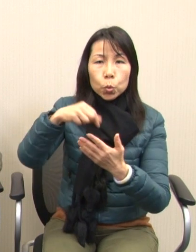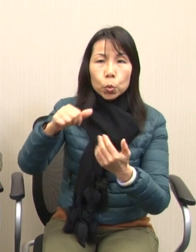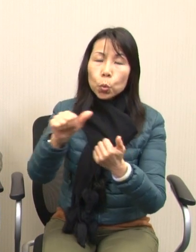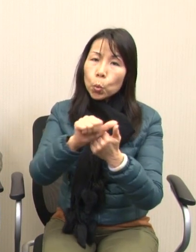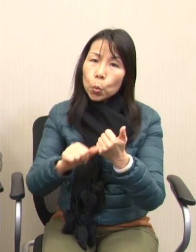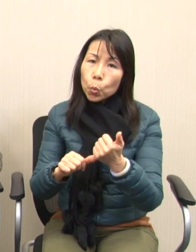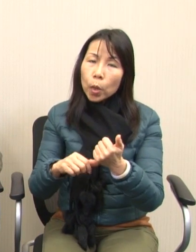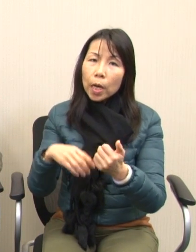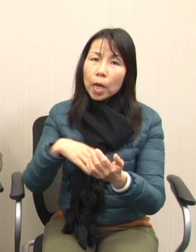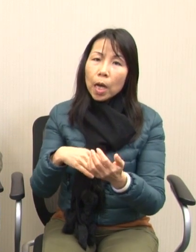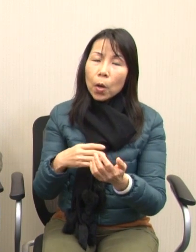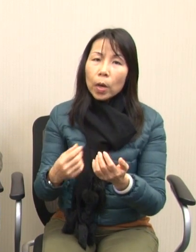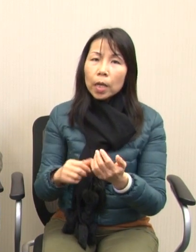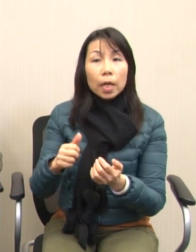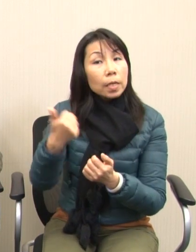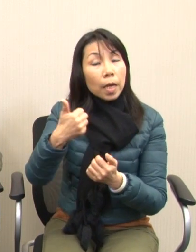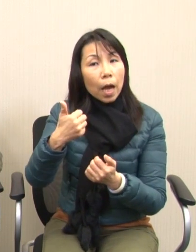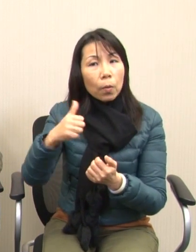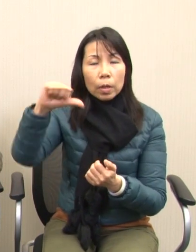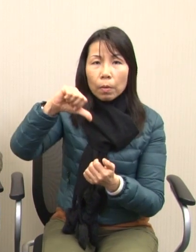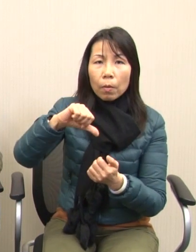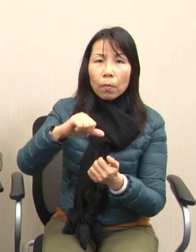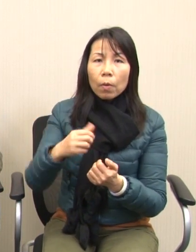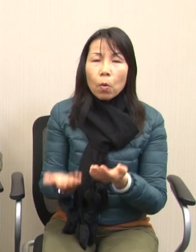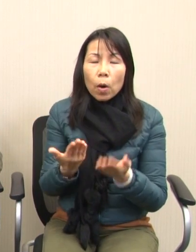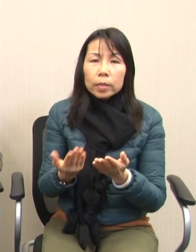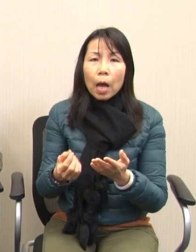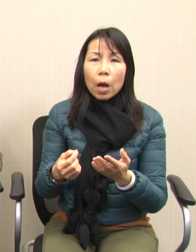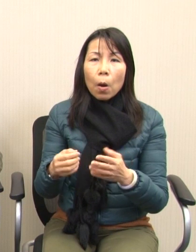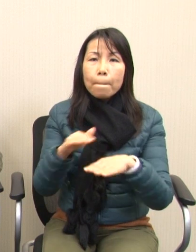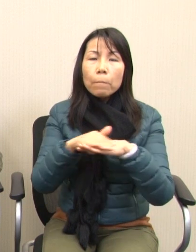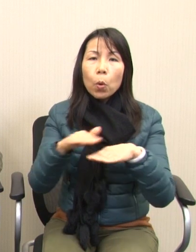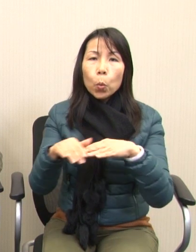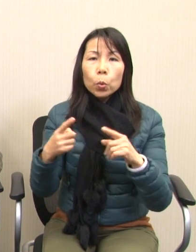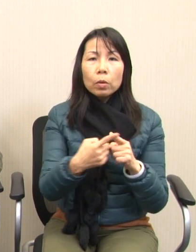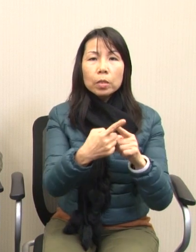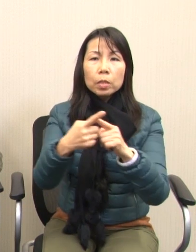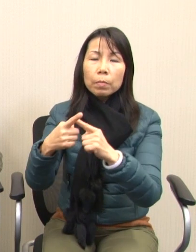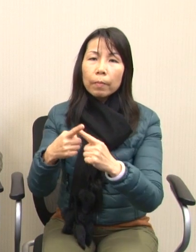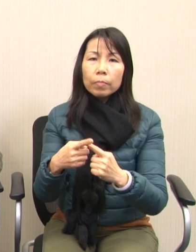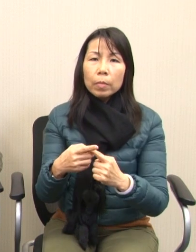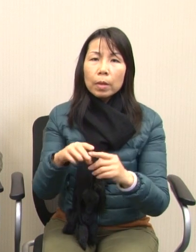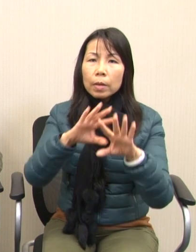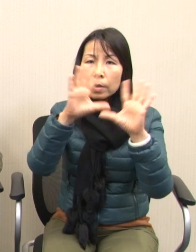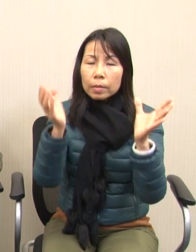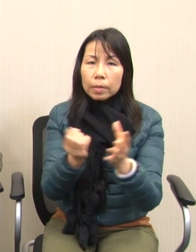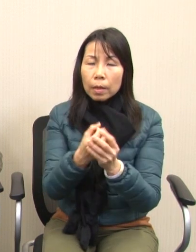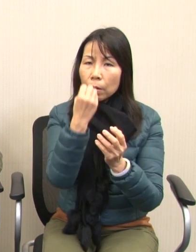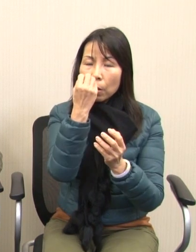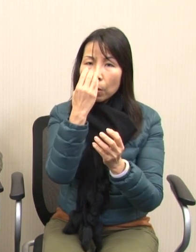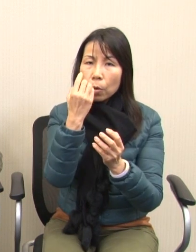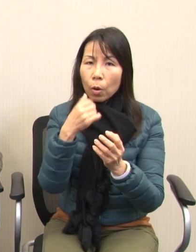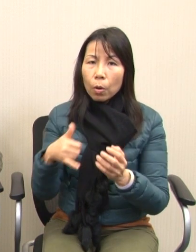過某一些選委但輸了啊，第一個普通市民都好。我想整個香港去到3月26日呢一